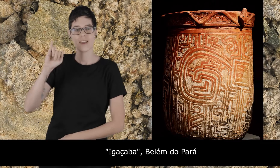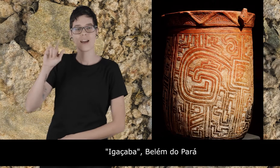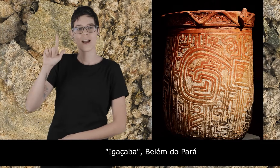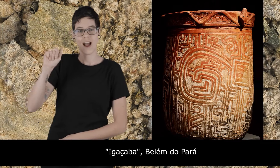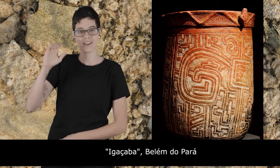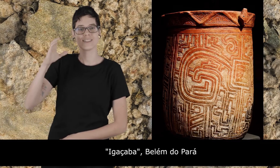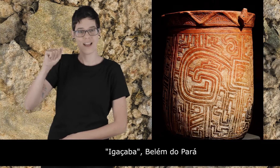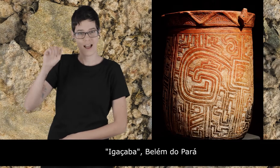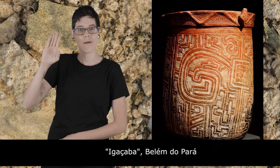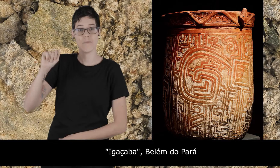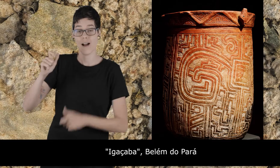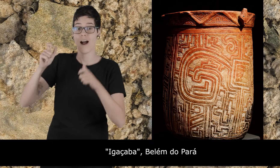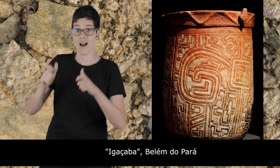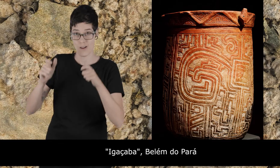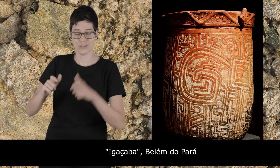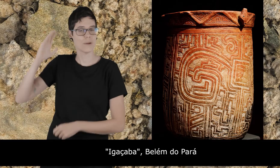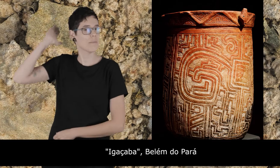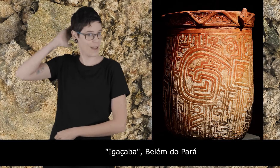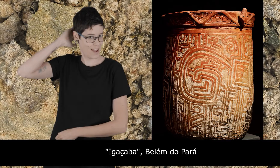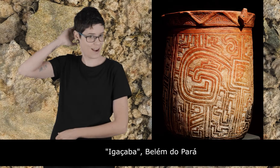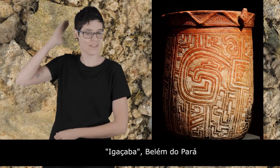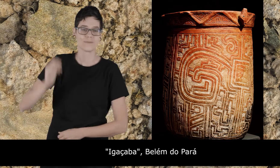Igaçaba, Belém do Pará.